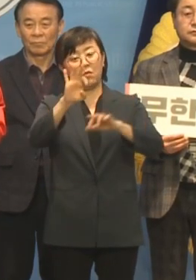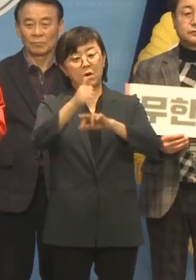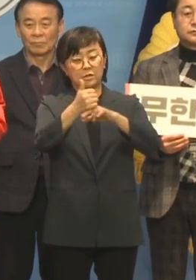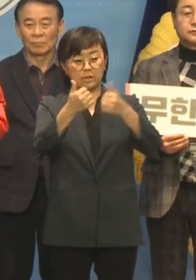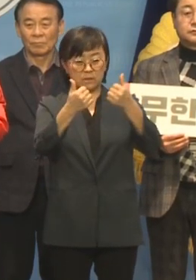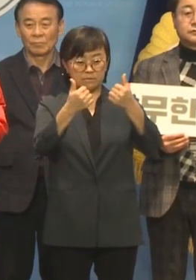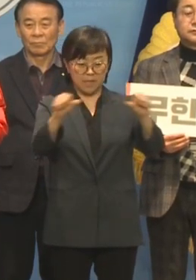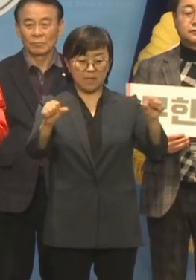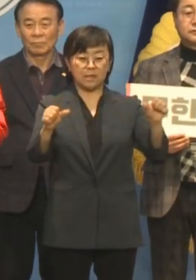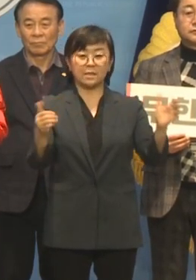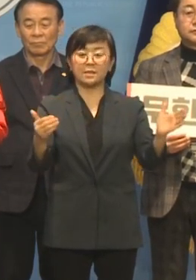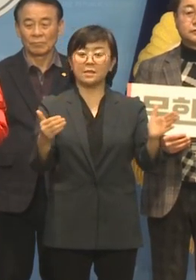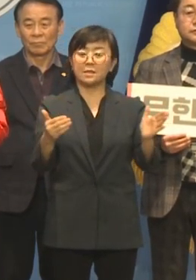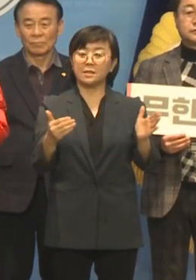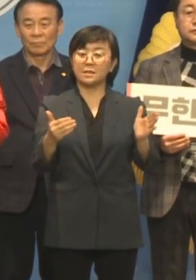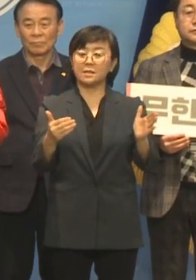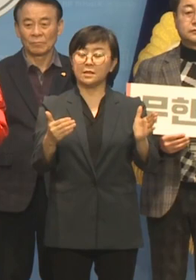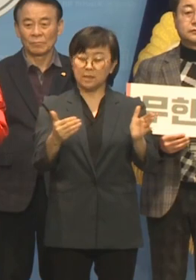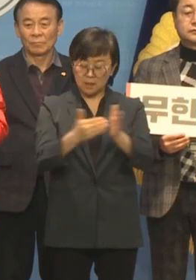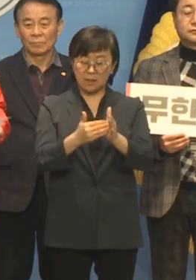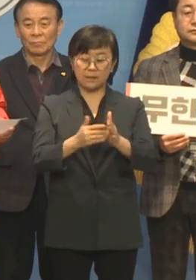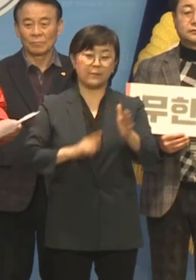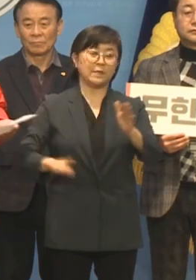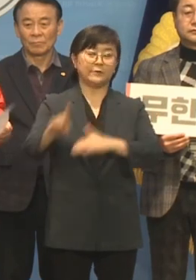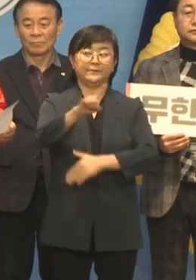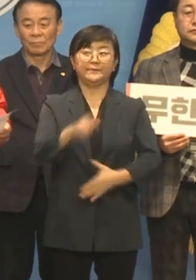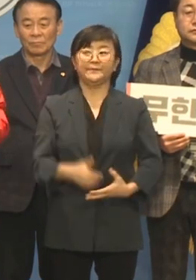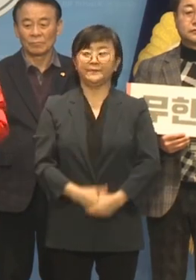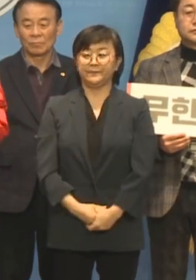왕조를 끝장내는데 앞장서겠습니다.